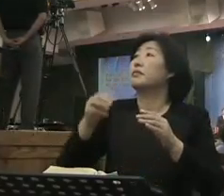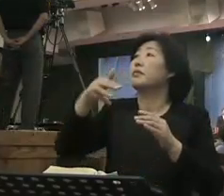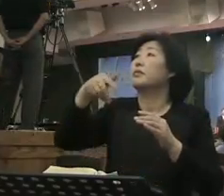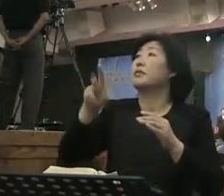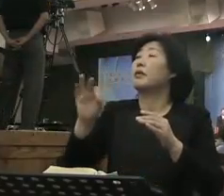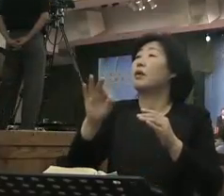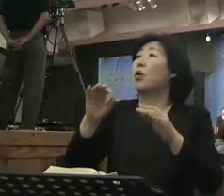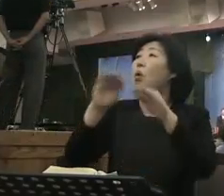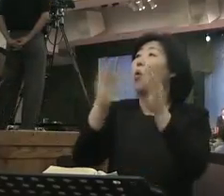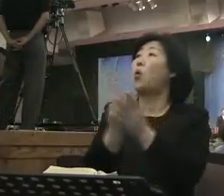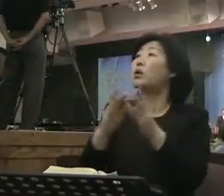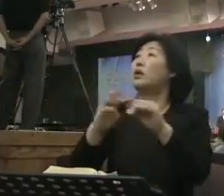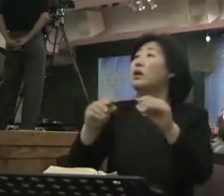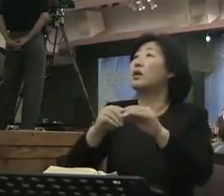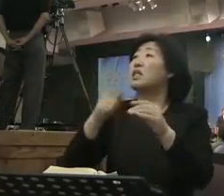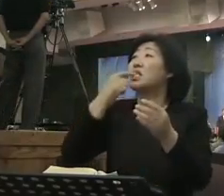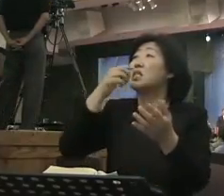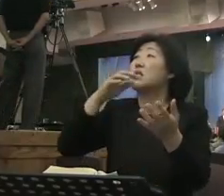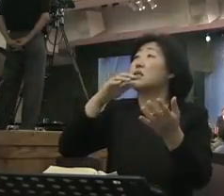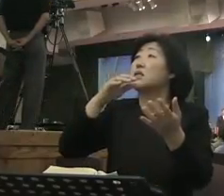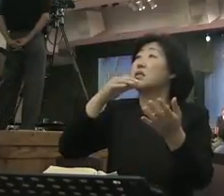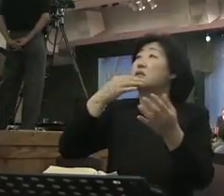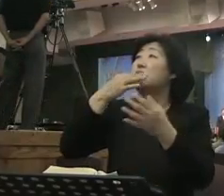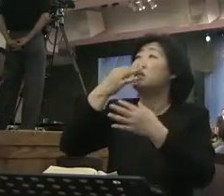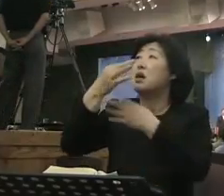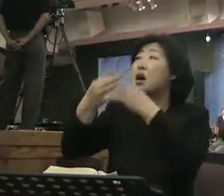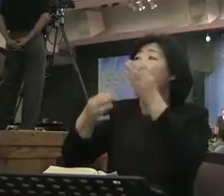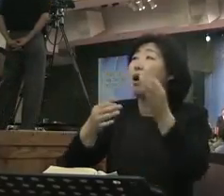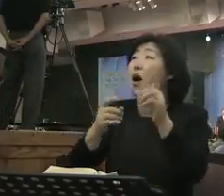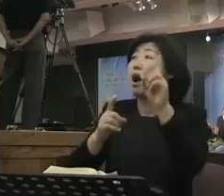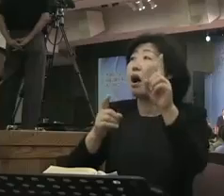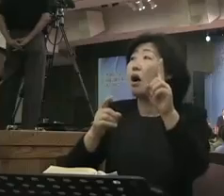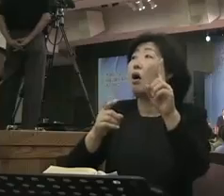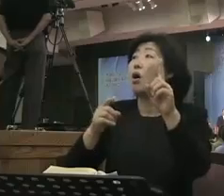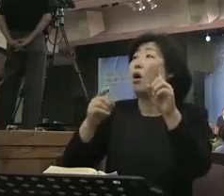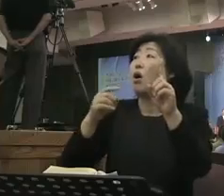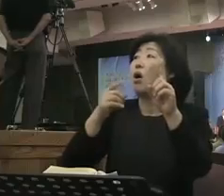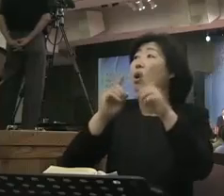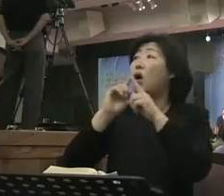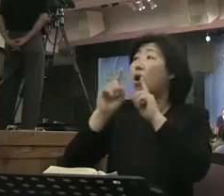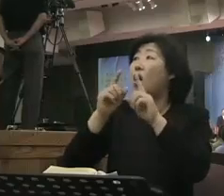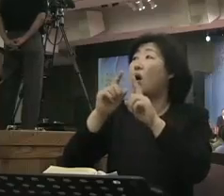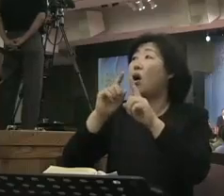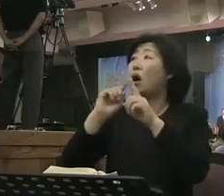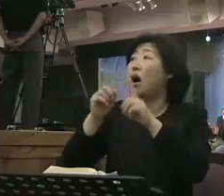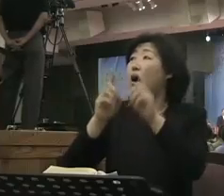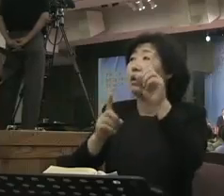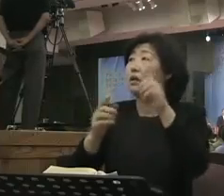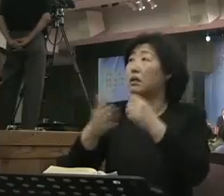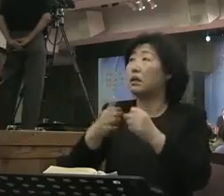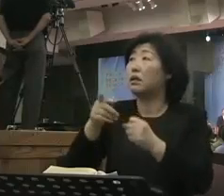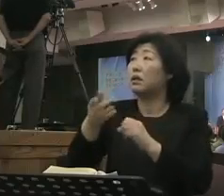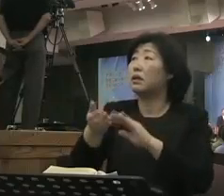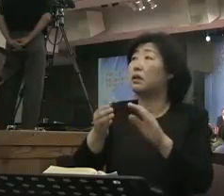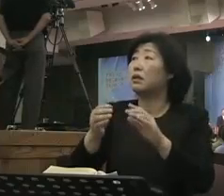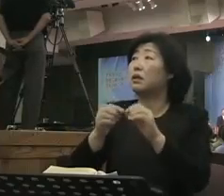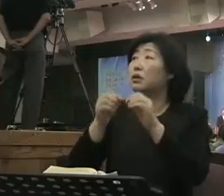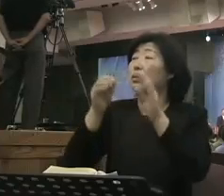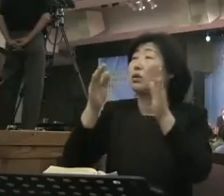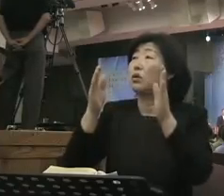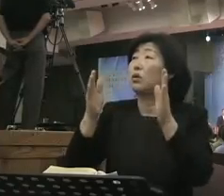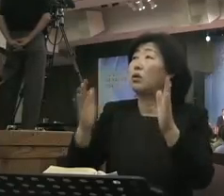온 땅의 구음이 하나이요 언어가 하나이었더라. 이에 그들이 방방으로 하다가 신할 형제를 만나